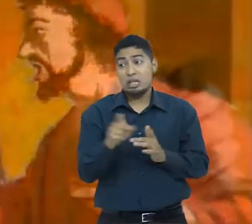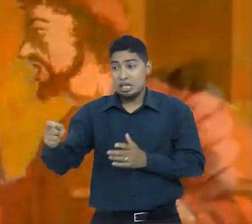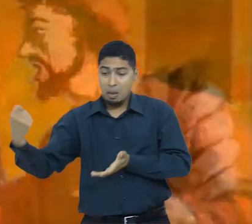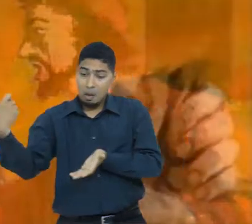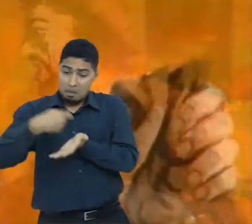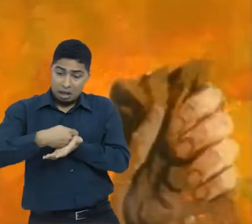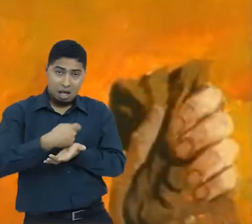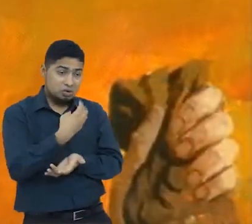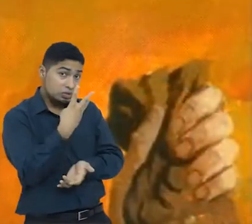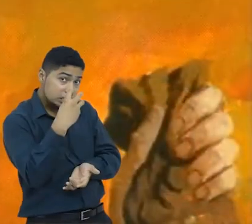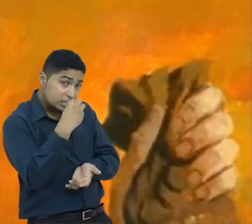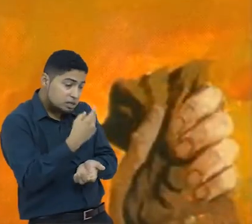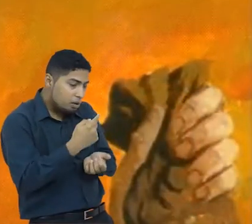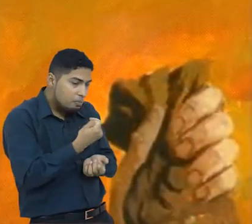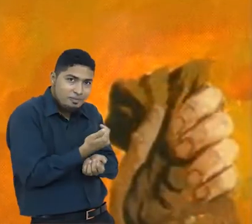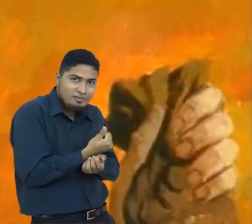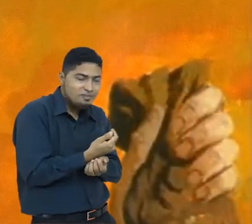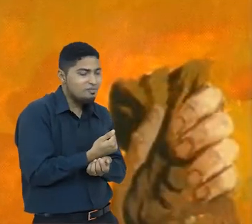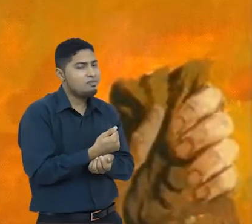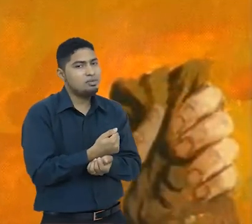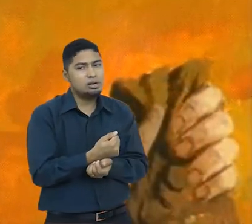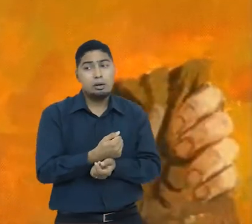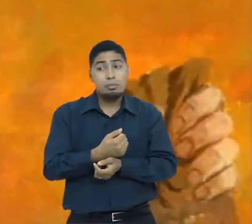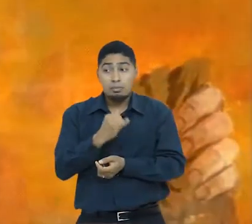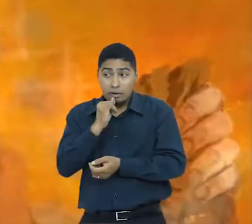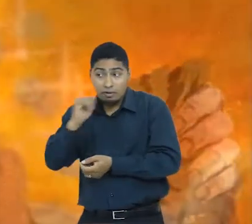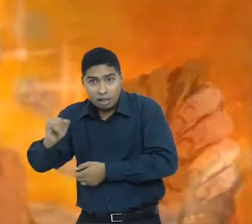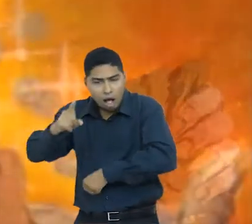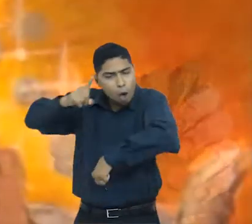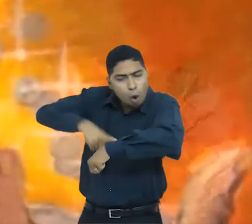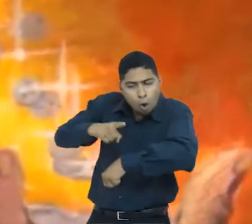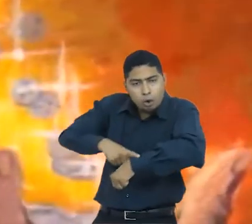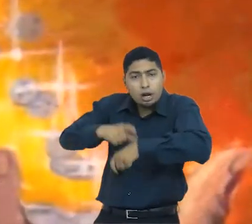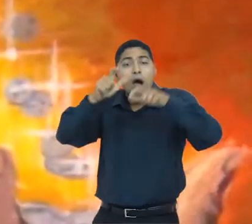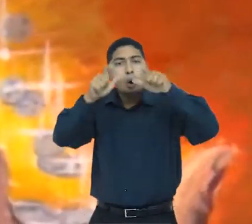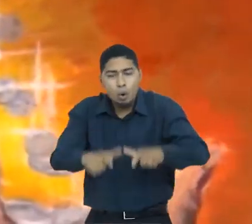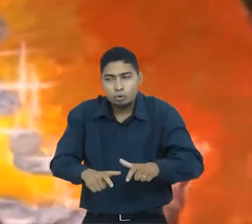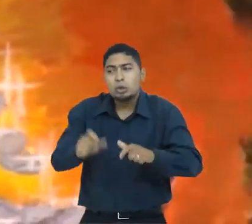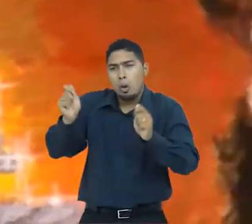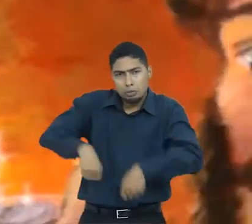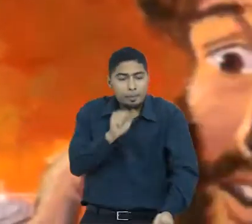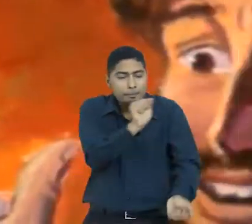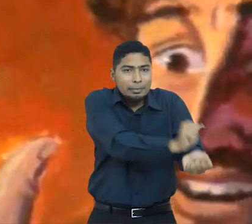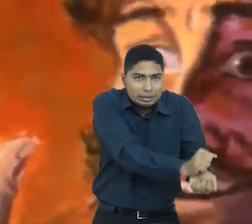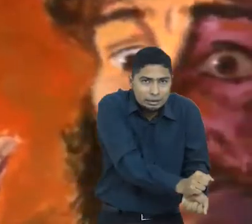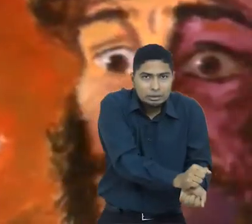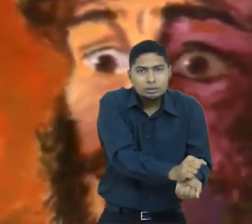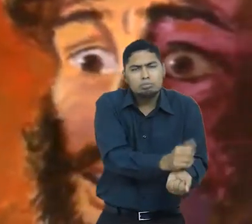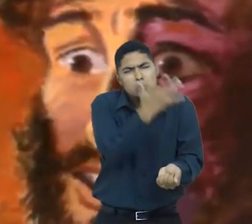Eles concordaram em dar a Judas 30 moedas de prata pela informação sobre a hora e o lugar em que poderiam prender Jesus sem